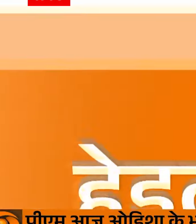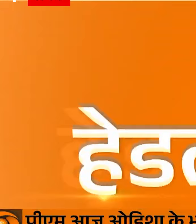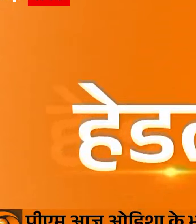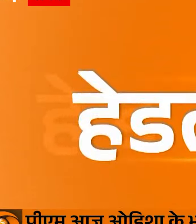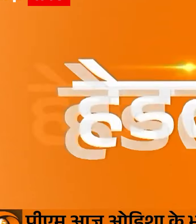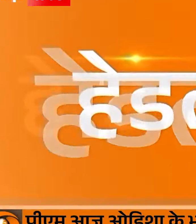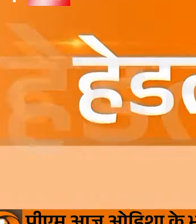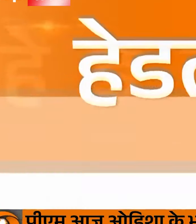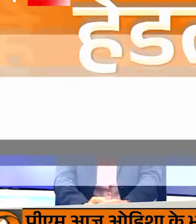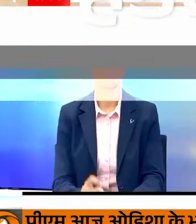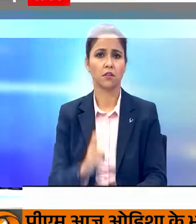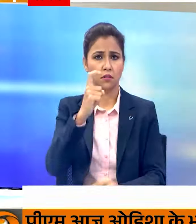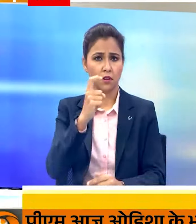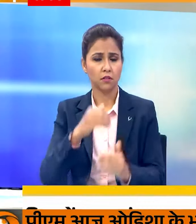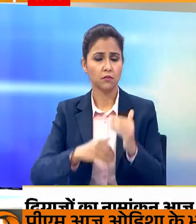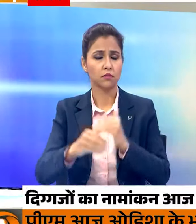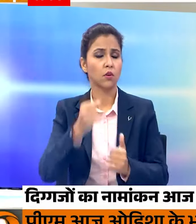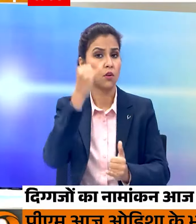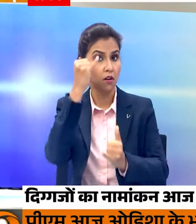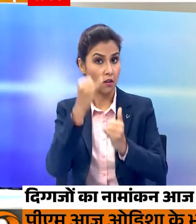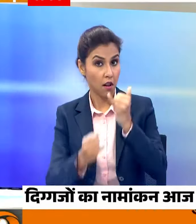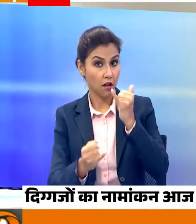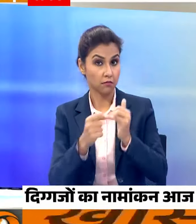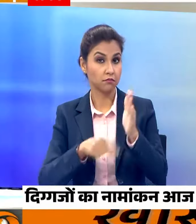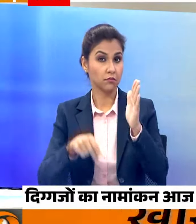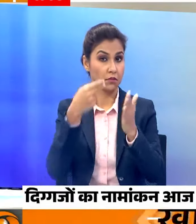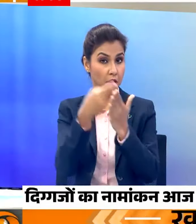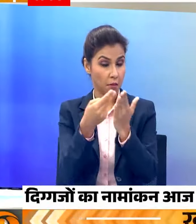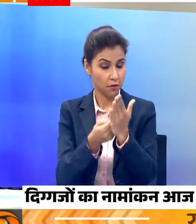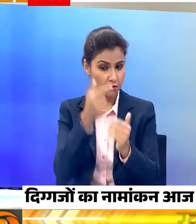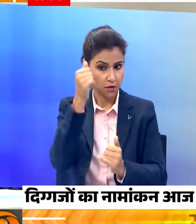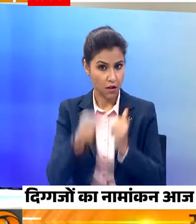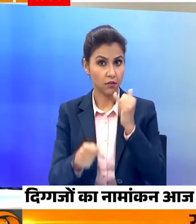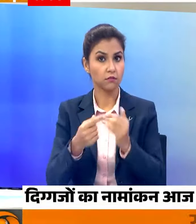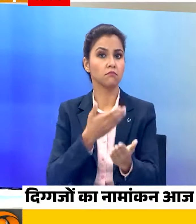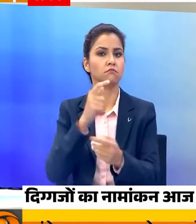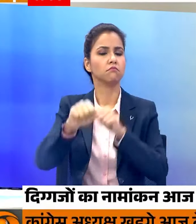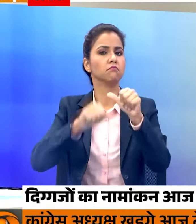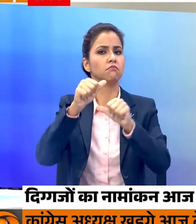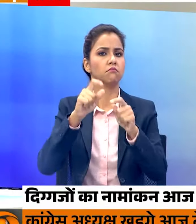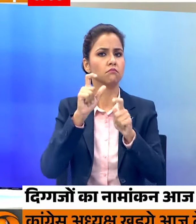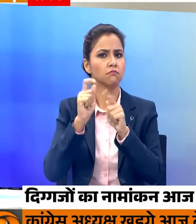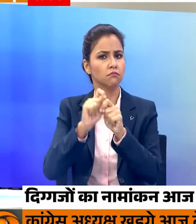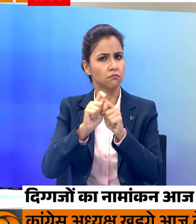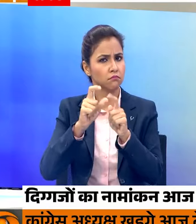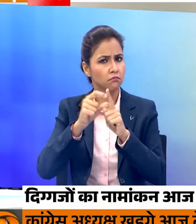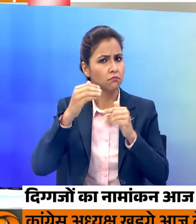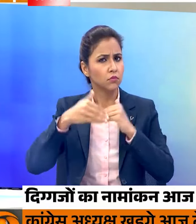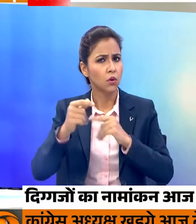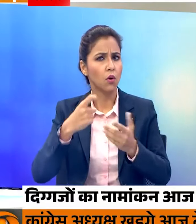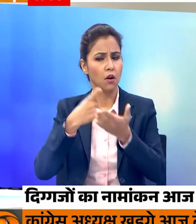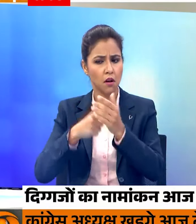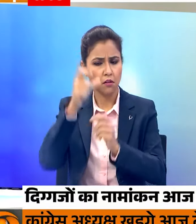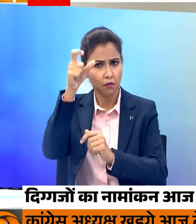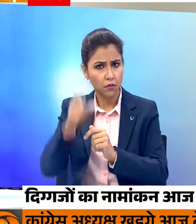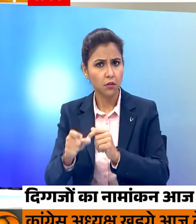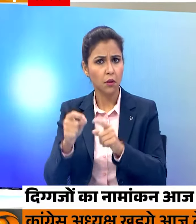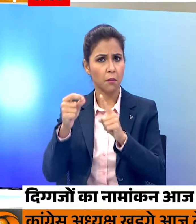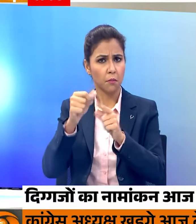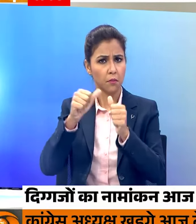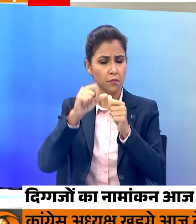प्रचार सातव और अंतिम चरण के लिए नामांकन भरने की प्रक्रिया जारी रवि शंकर प्रसाद पटना साहिब से